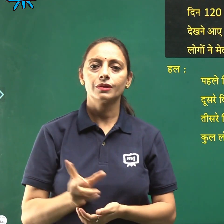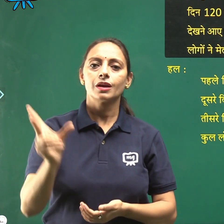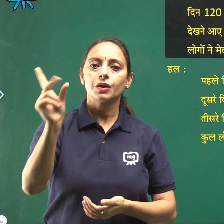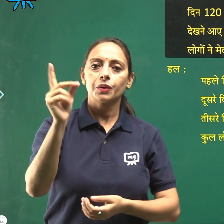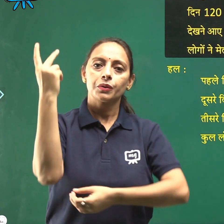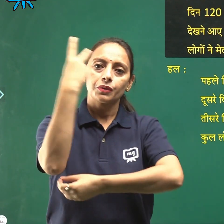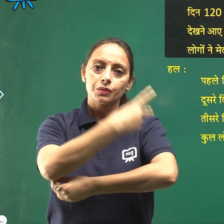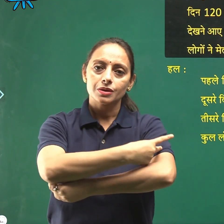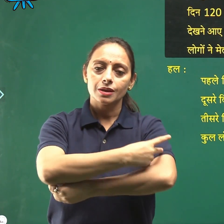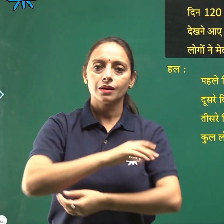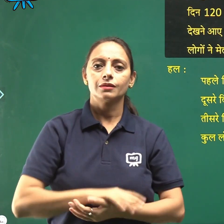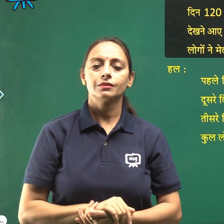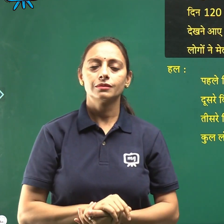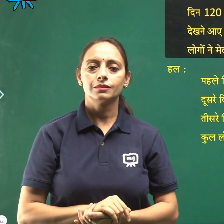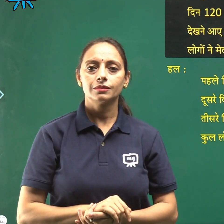दूसरे दिन